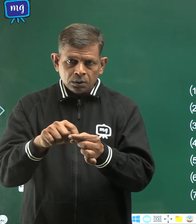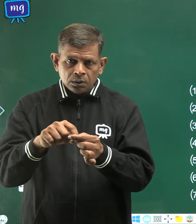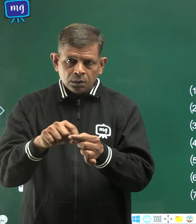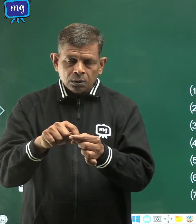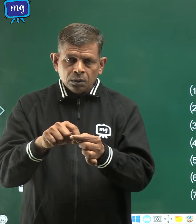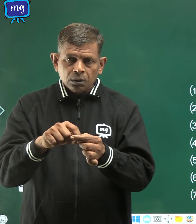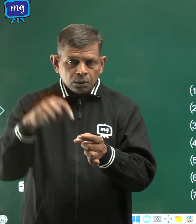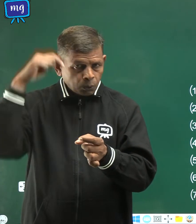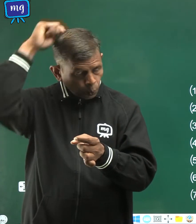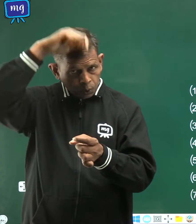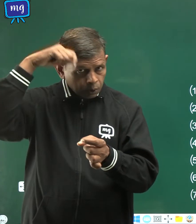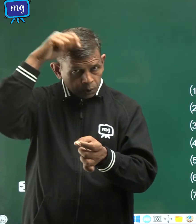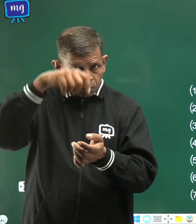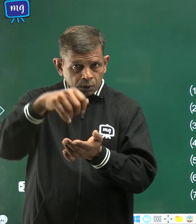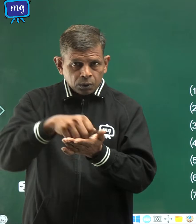किसान को